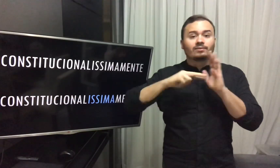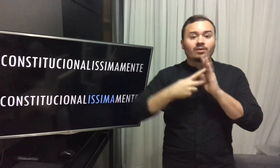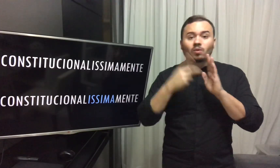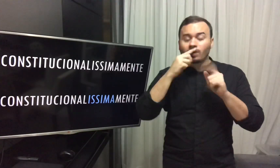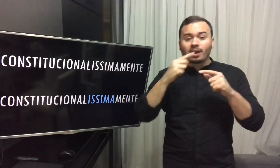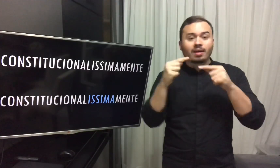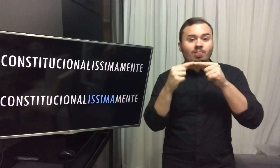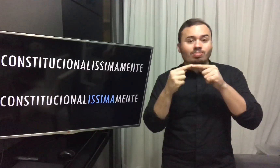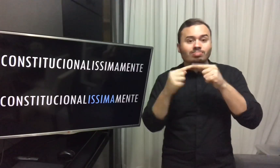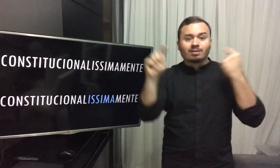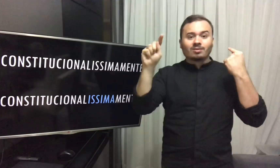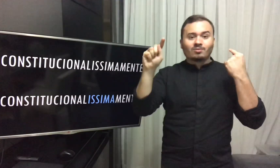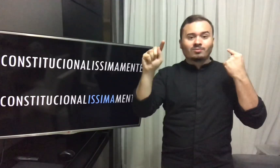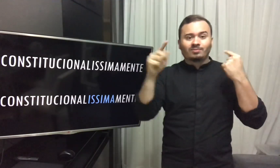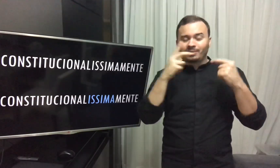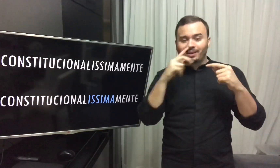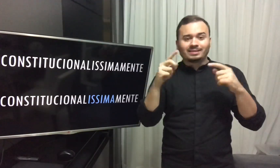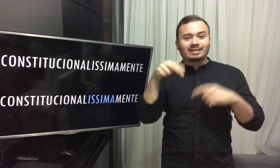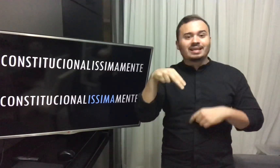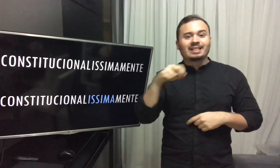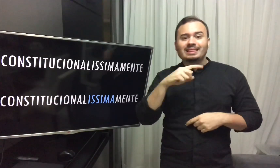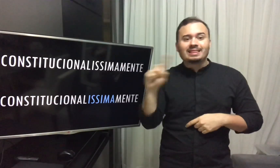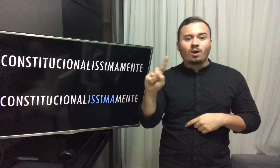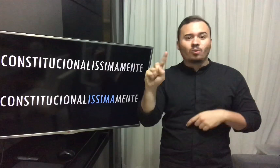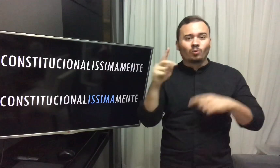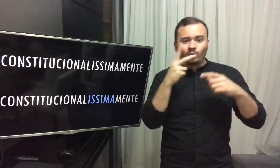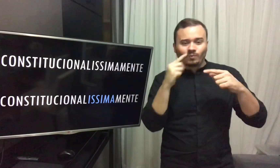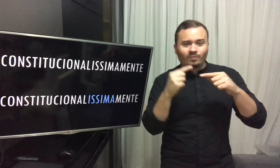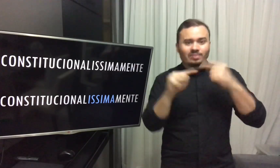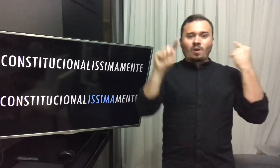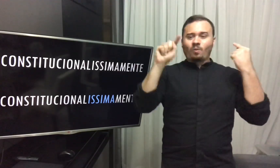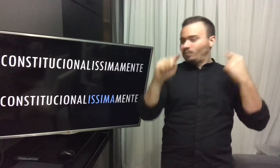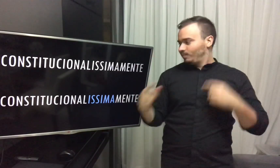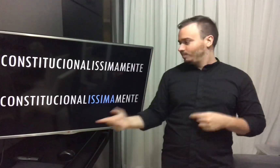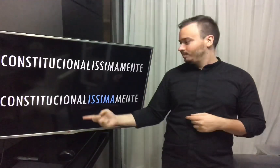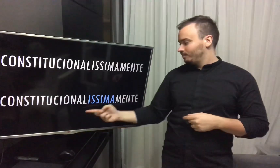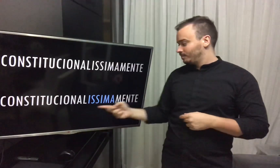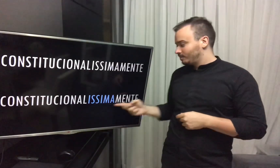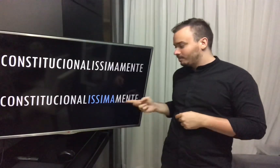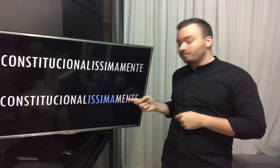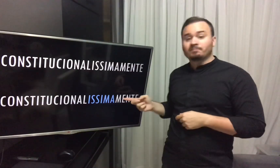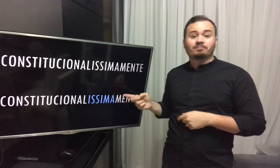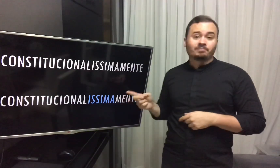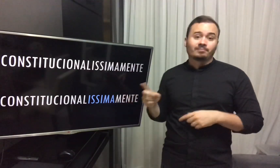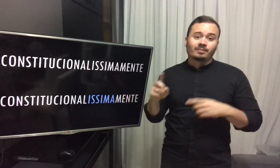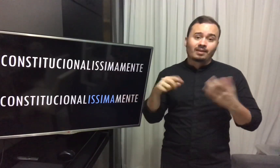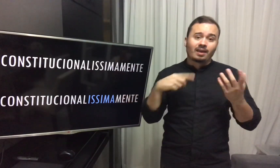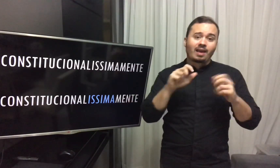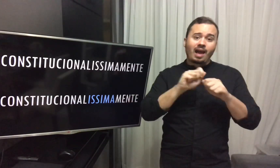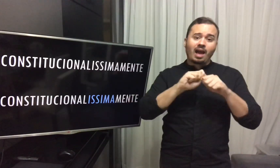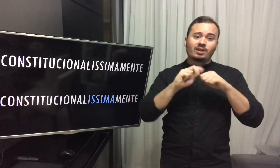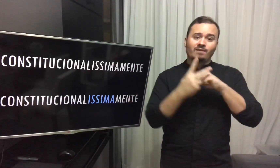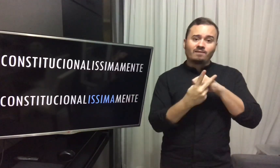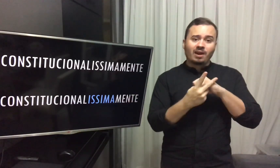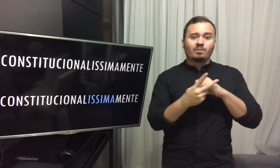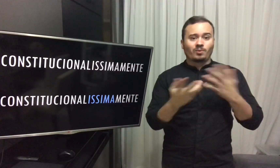esse in dá a ideia de contrário, algo que vai contra a Constituição. E também